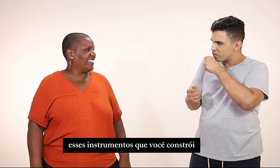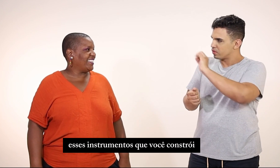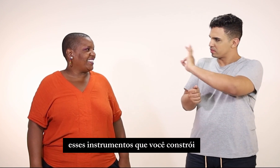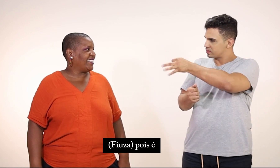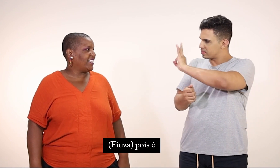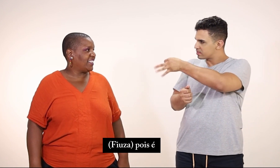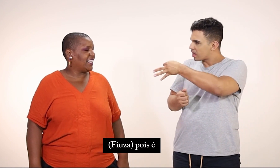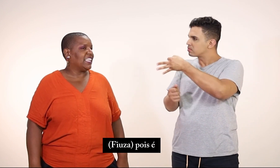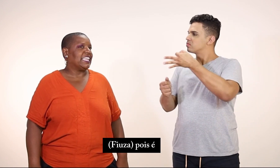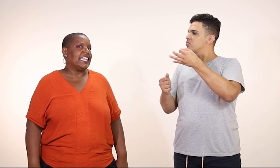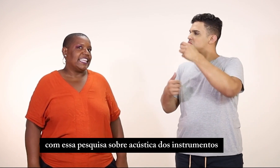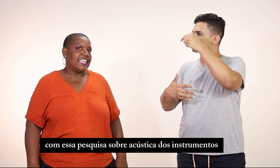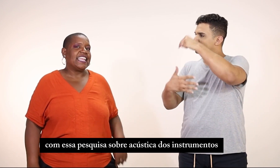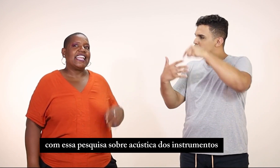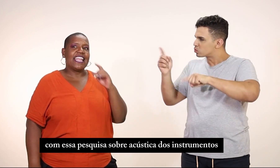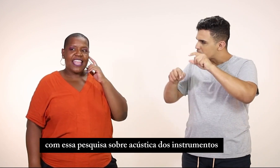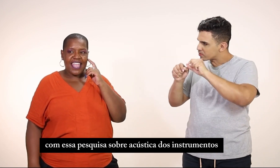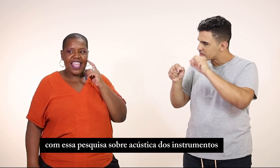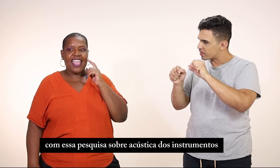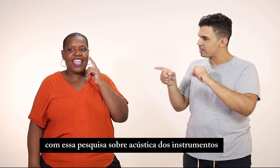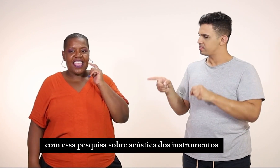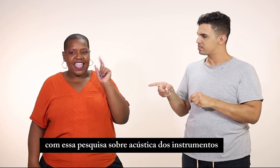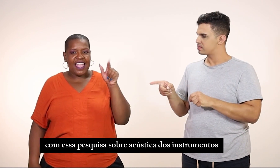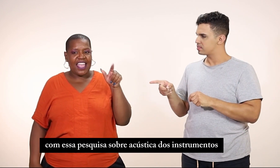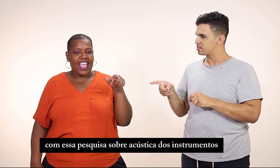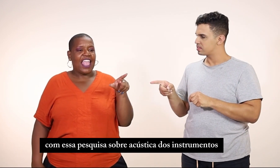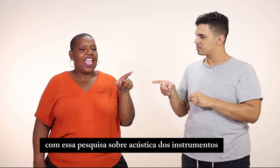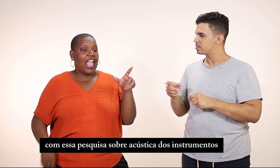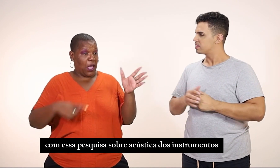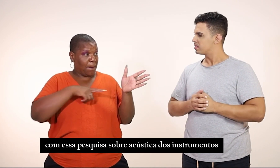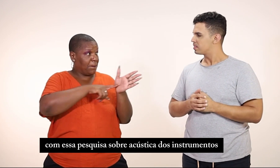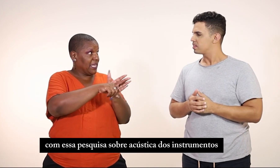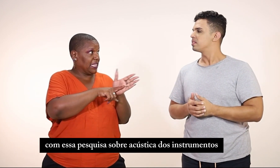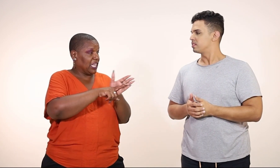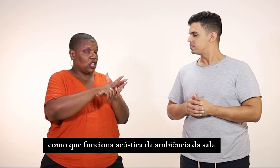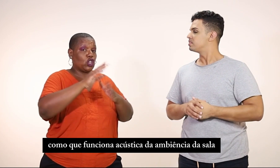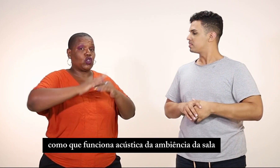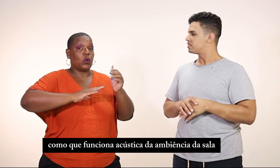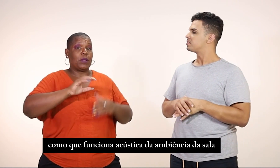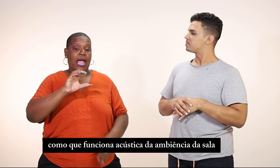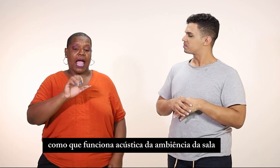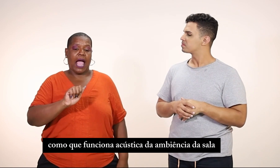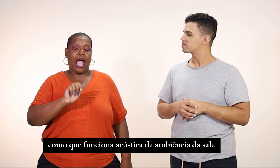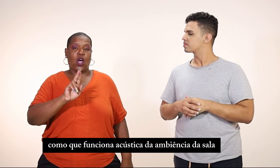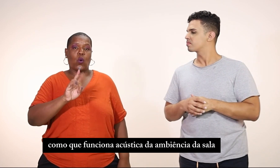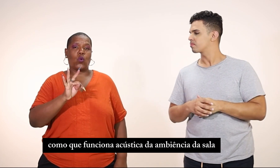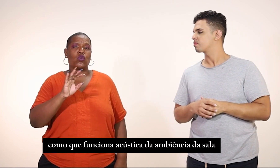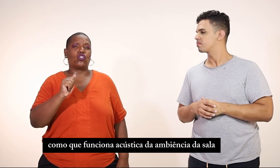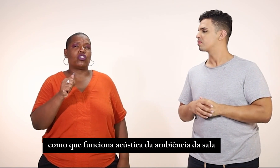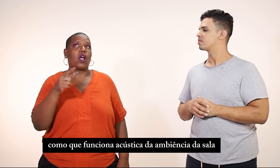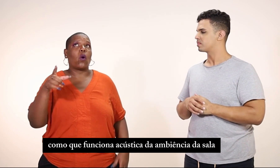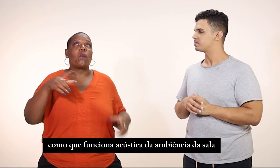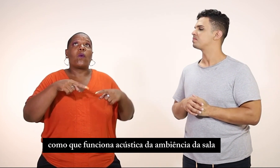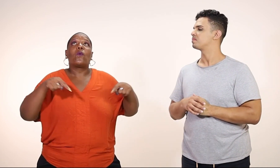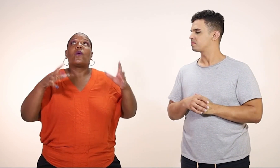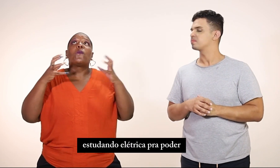constrói? Pois é, com essa pesquisa sobre a acústica dos instrumentos, como que funciona a acústica da ambiência da sala,